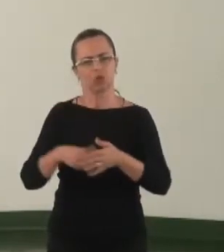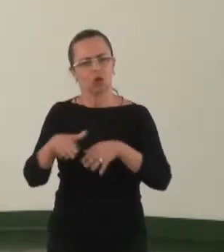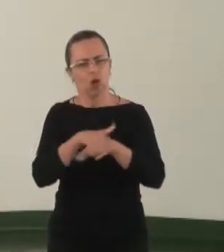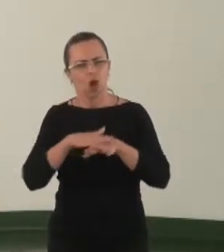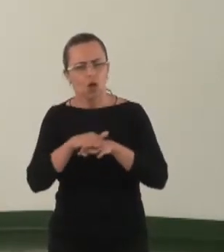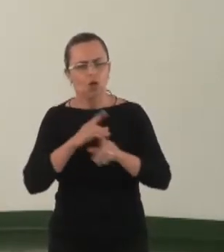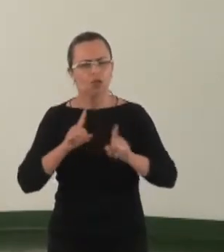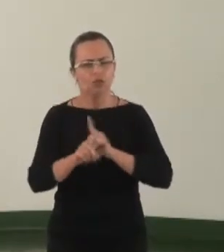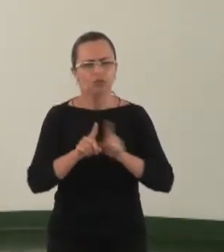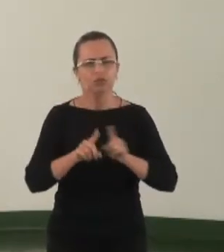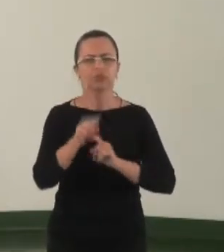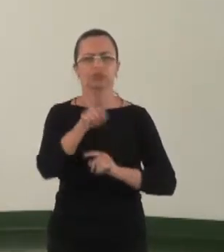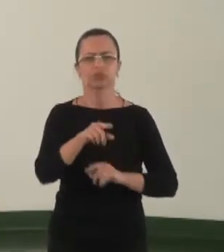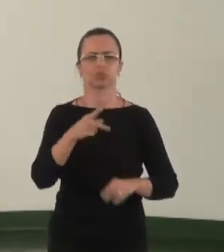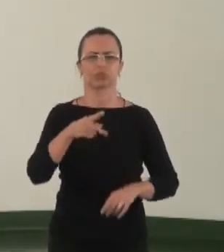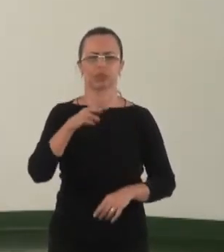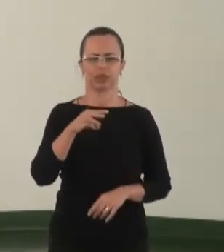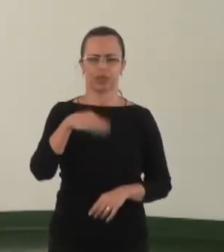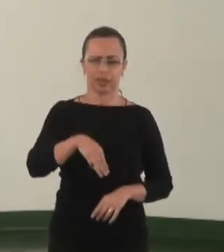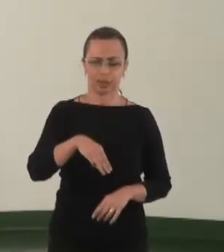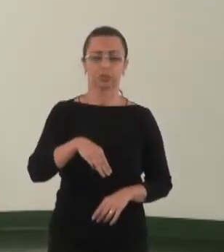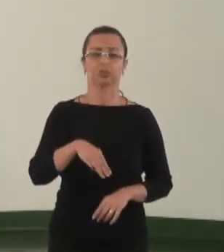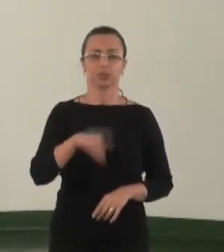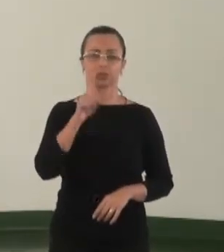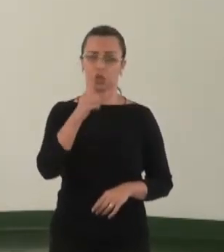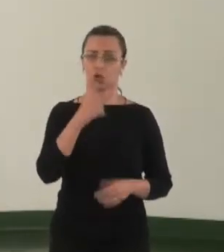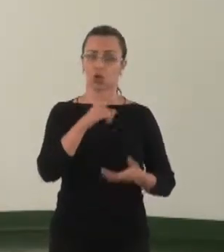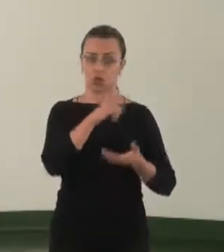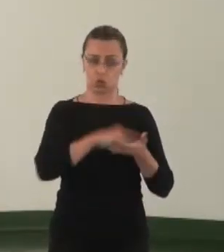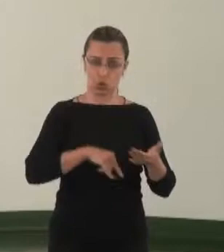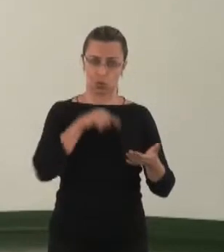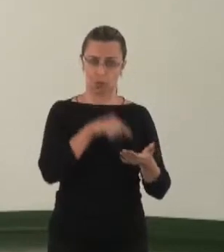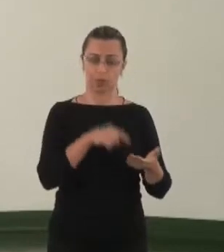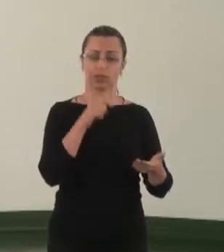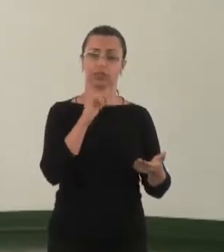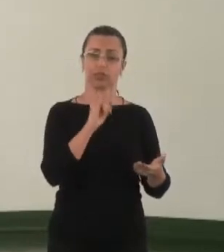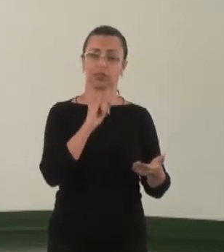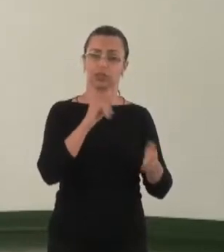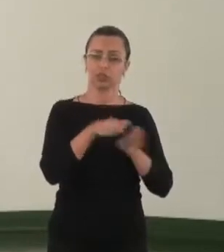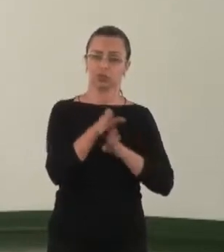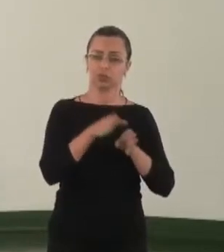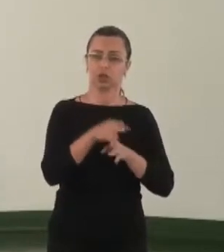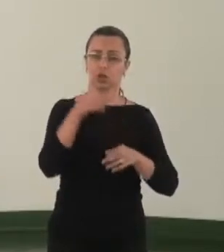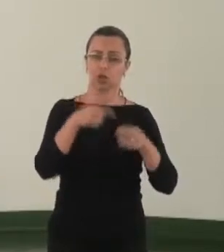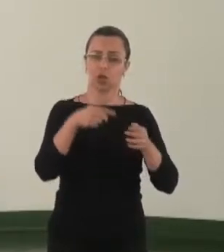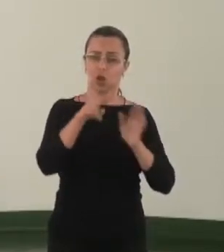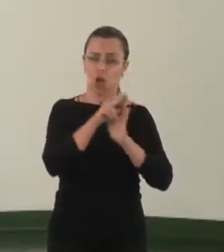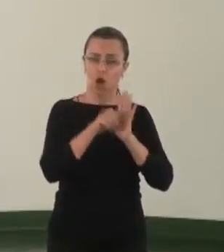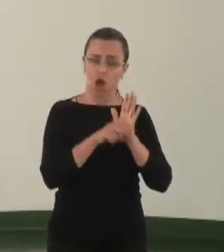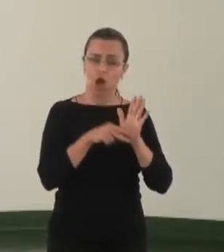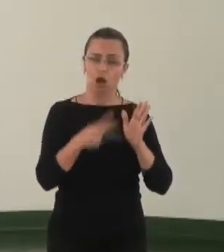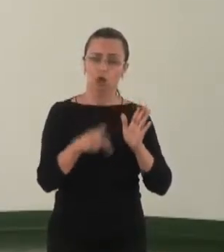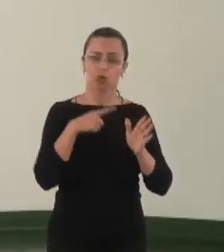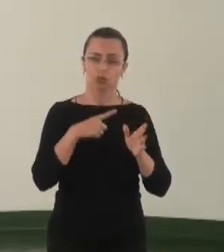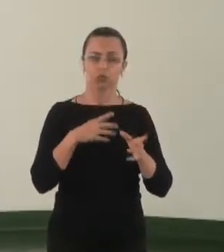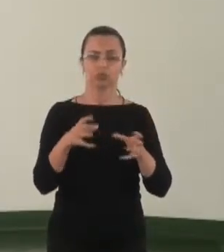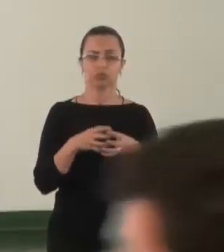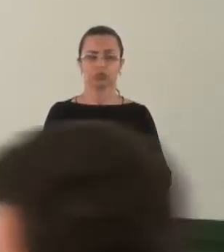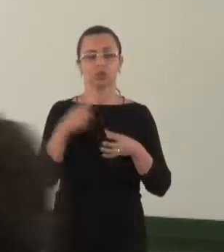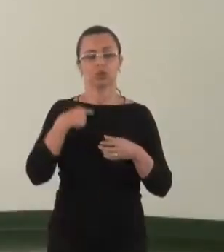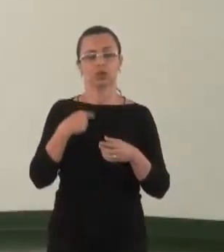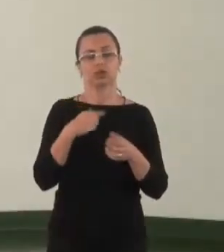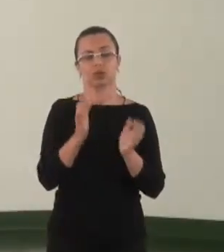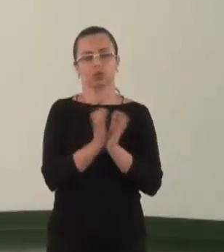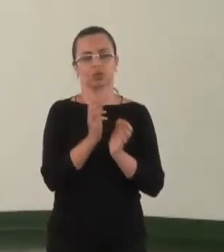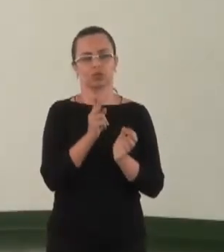militar, tanto que foi baixada uma instrução normativa no âmbito da polícia a partir das recomendações e das discussões feitas no GT do